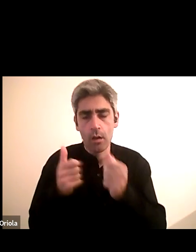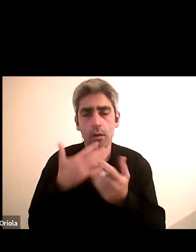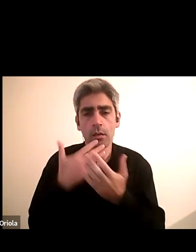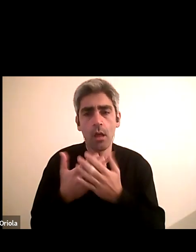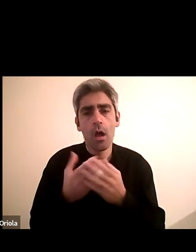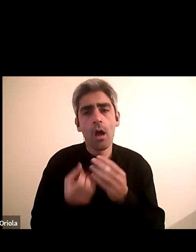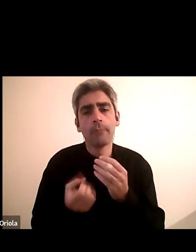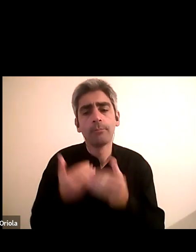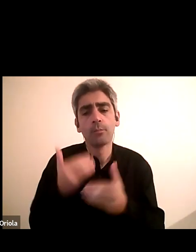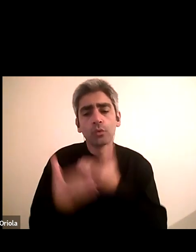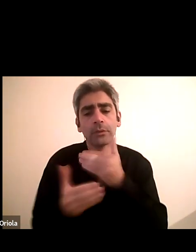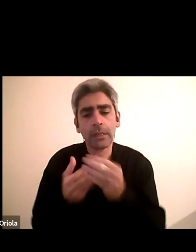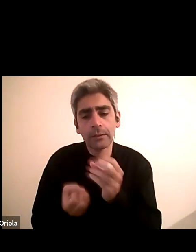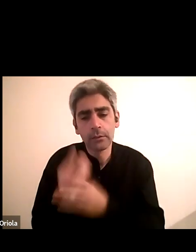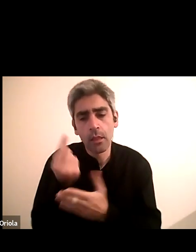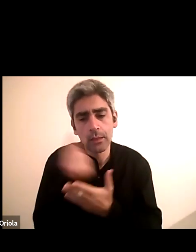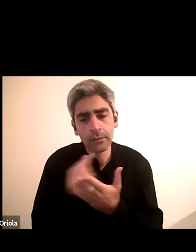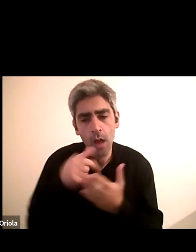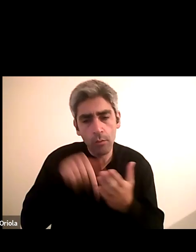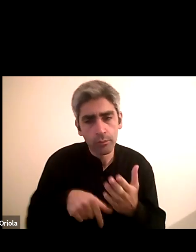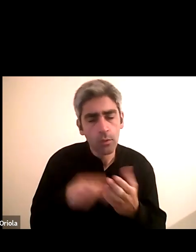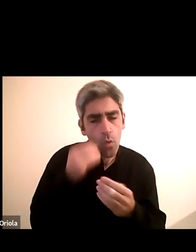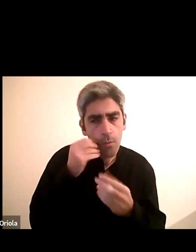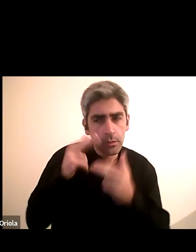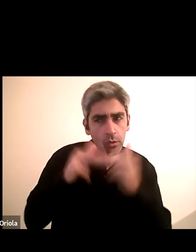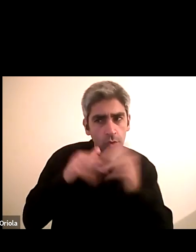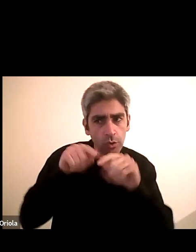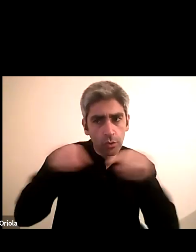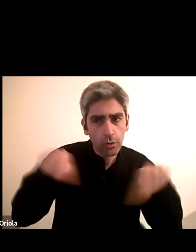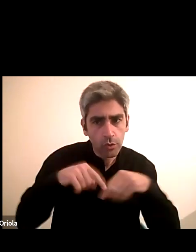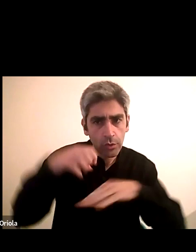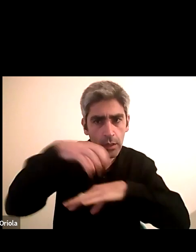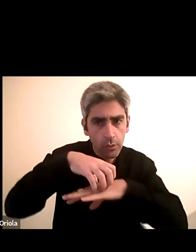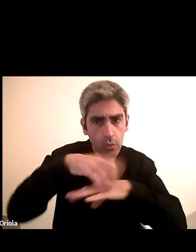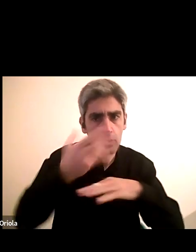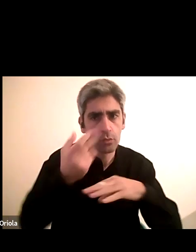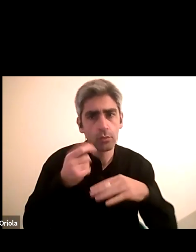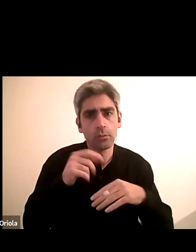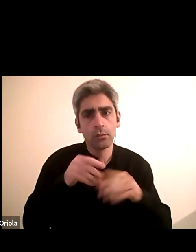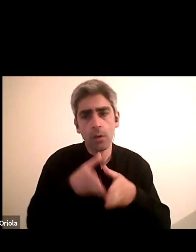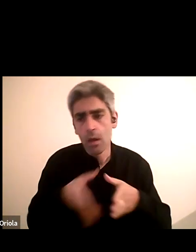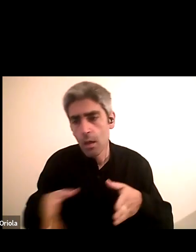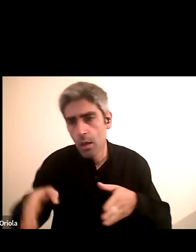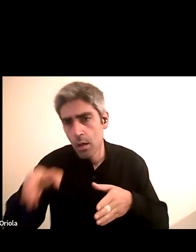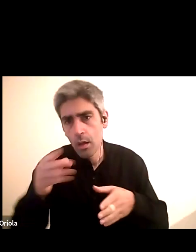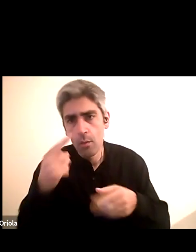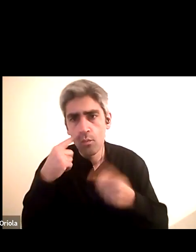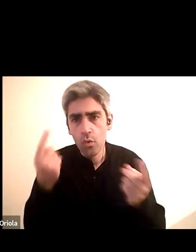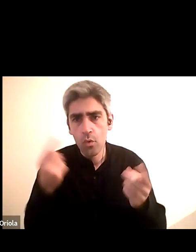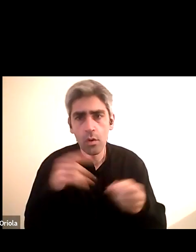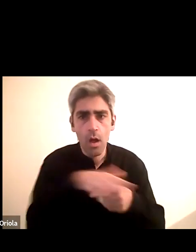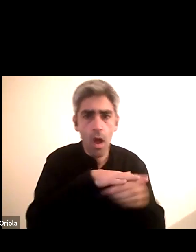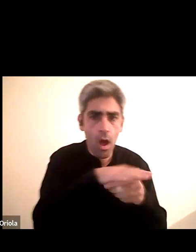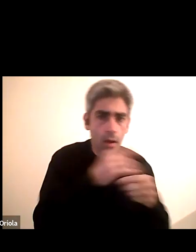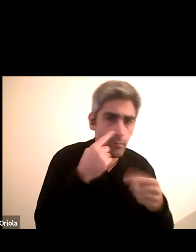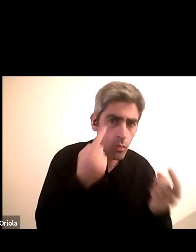de processos no desenho, processos de instalações, processos de áreas públicas, processos